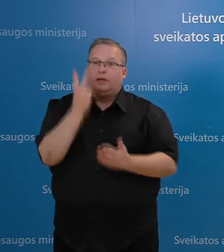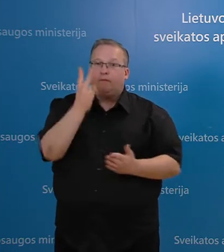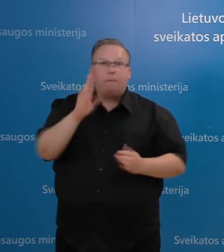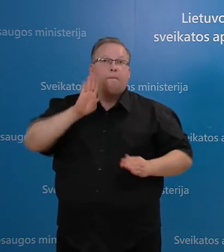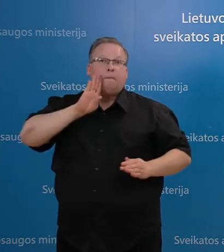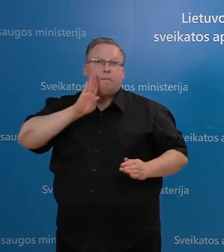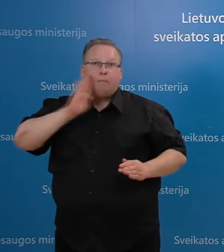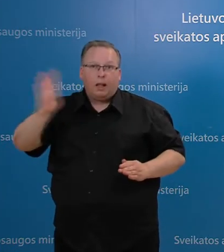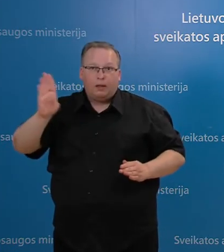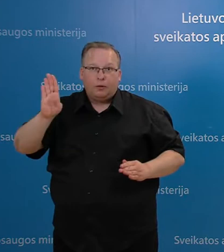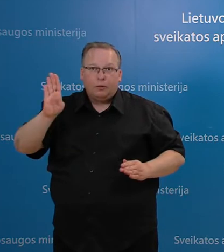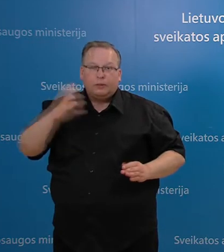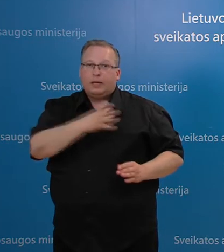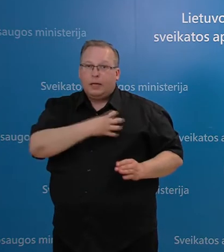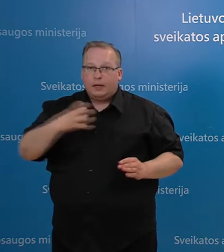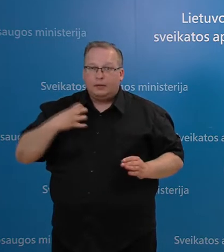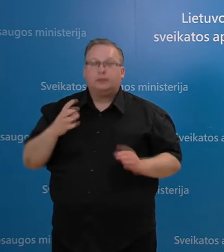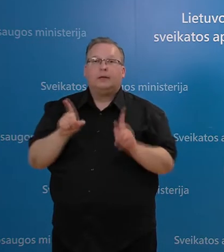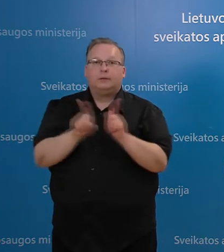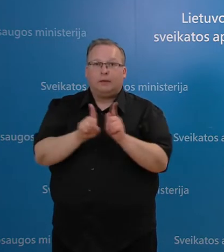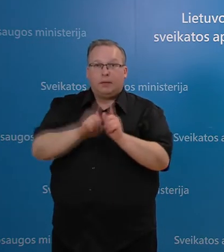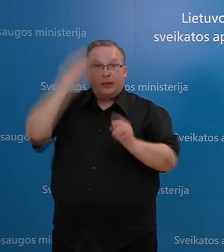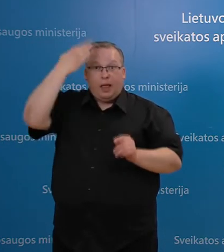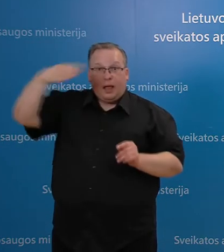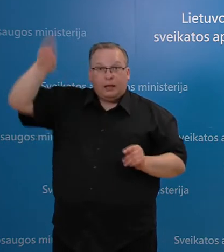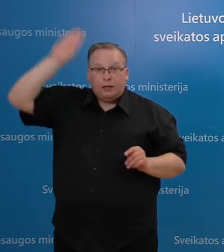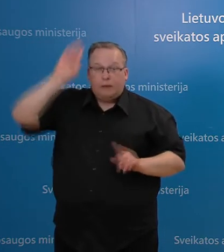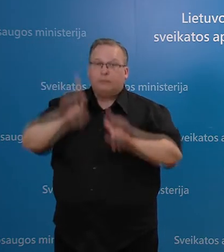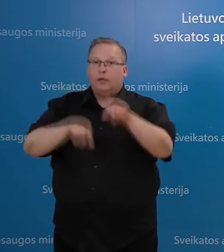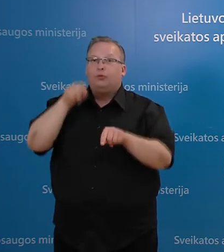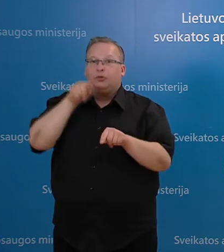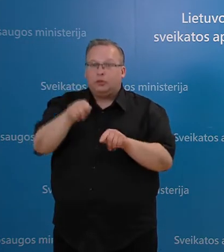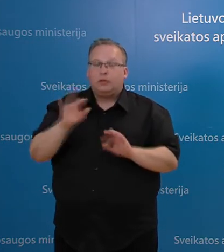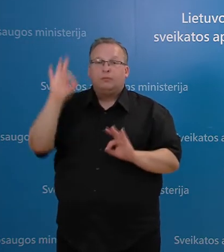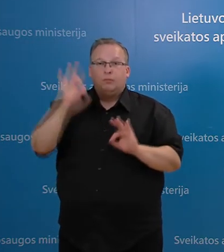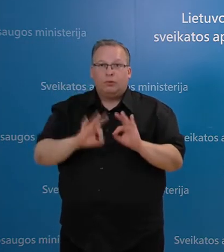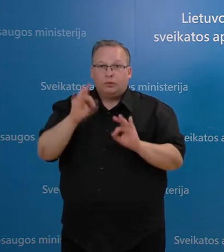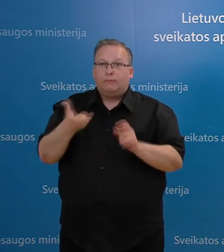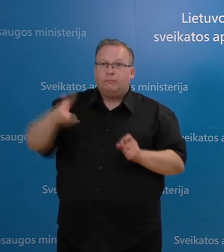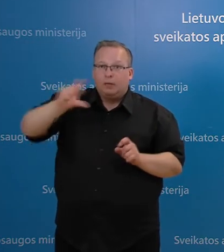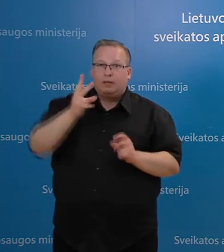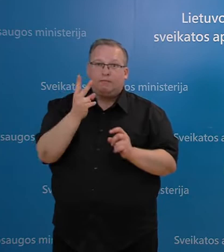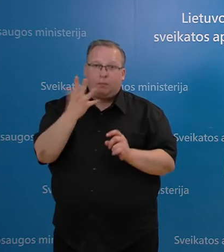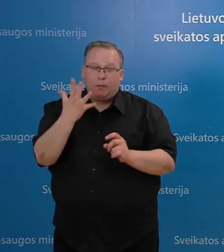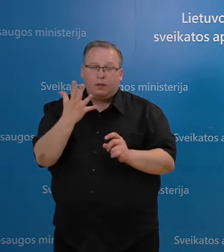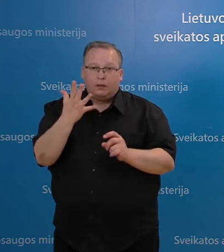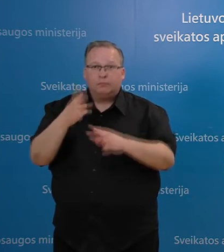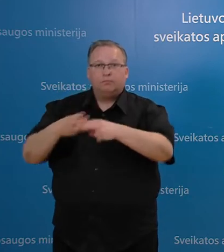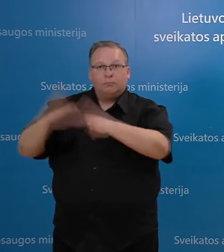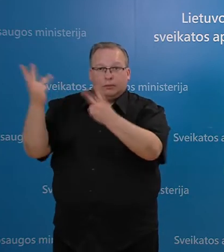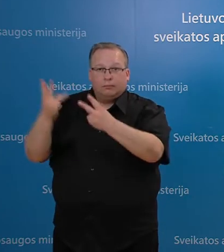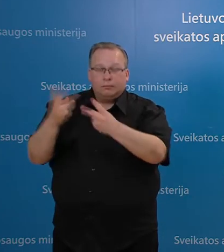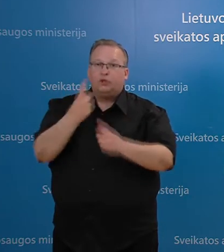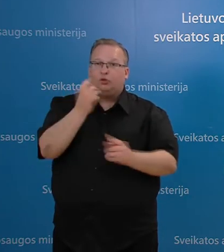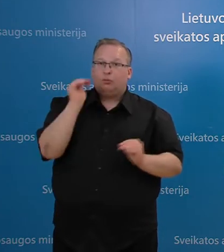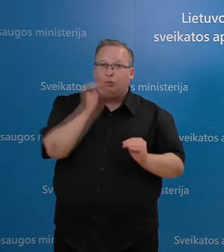Belgijos karalystė ir Airija. Jeigu šis rodiklis viršė 25 atvejų 100 tūkstančių gyventojų, iš